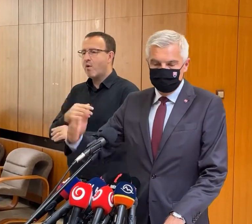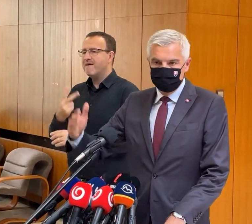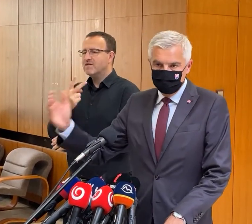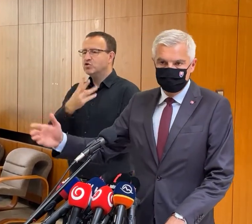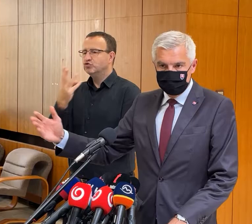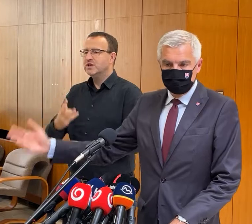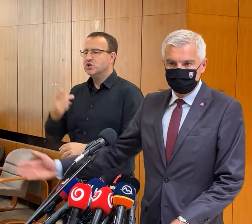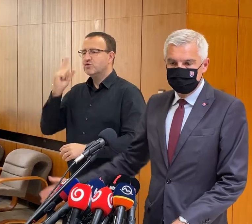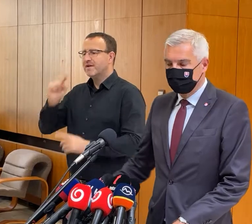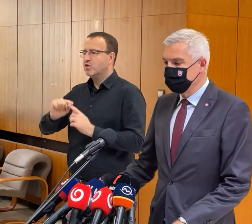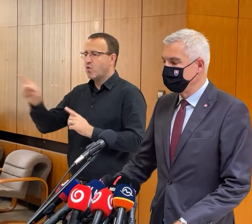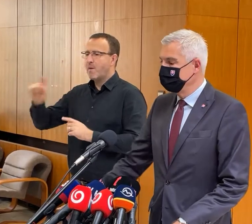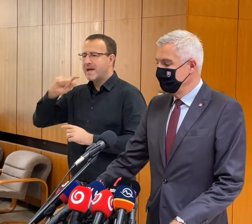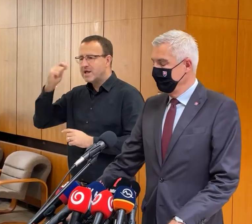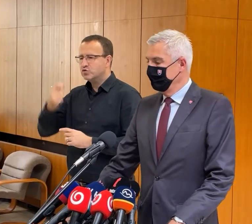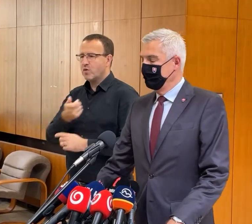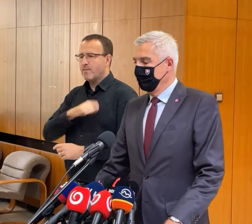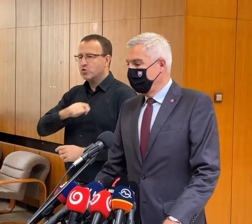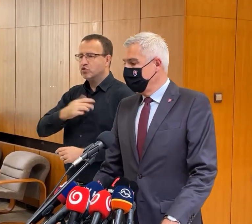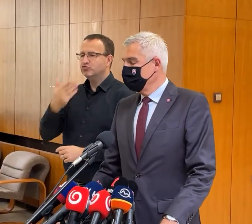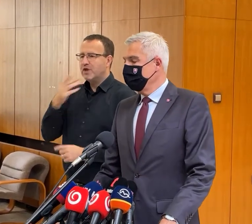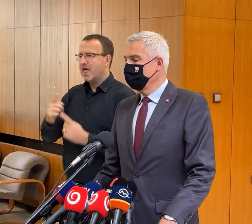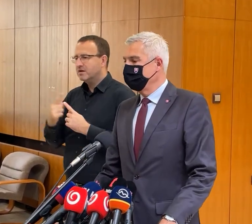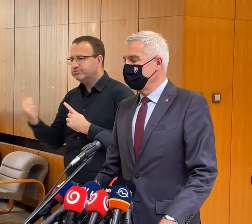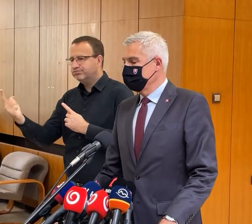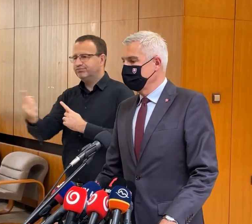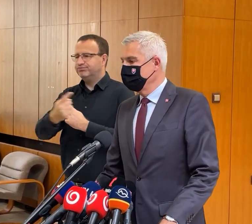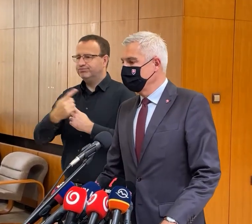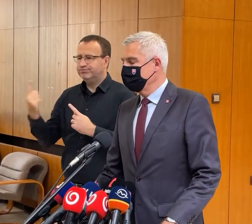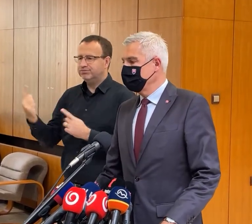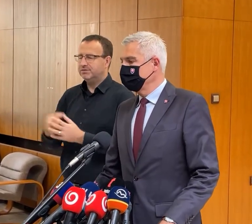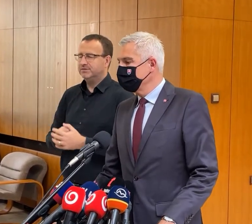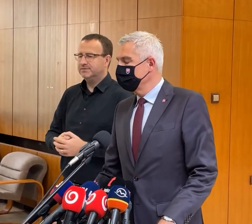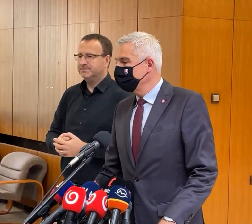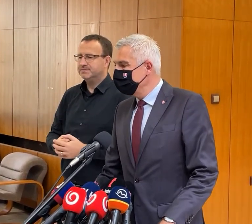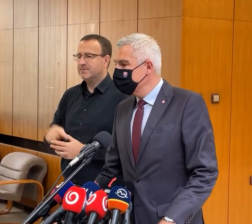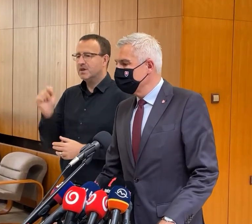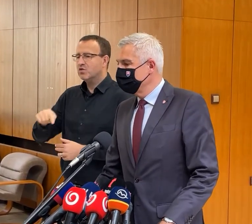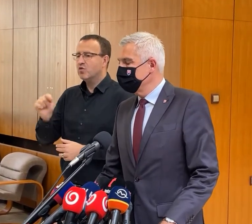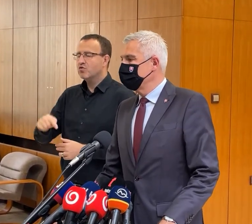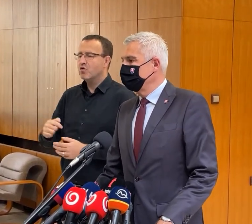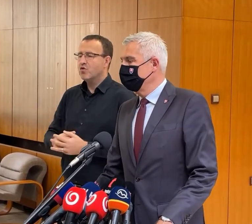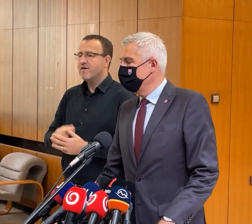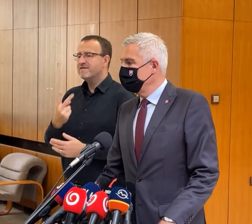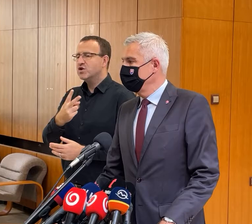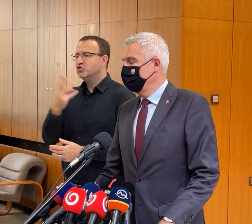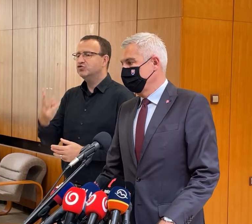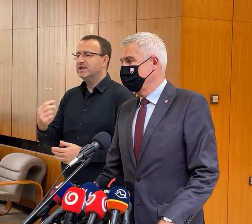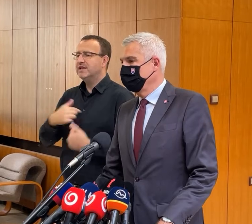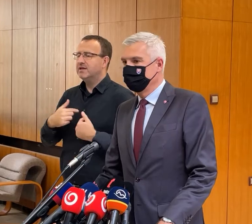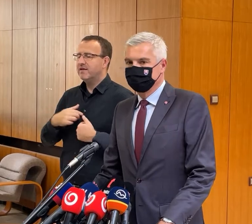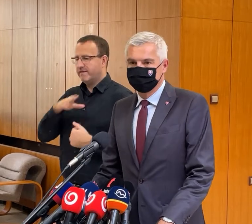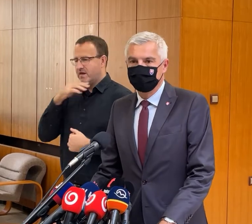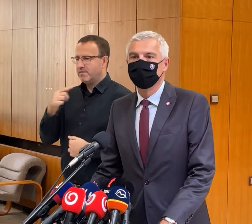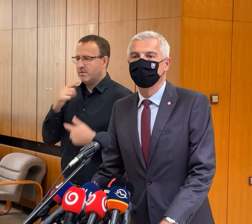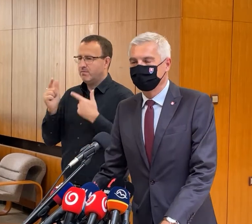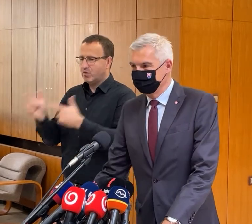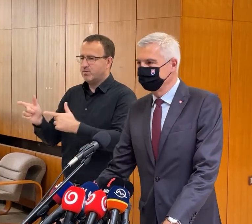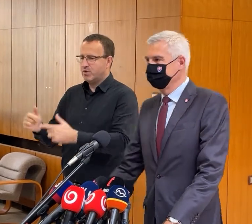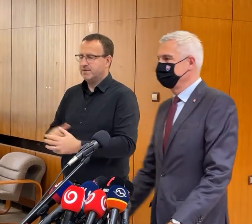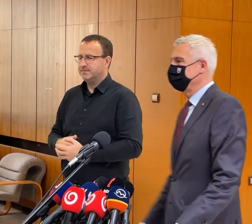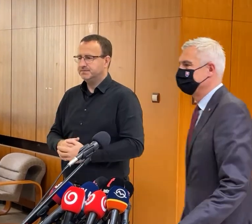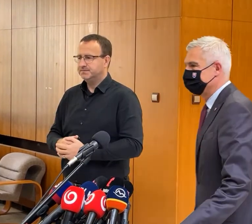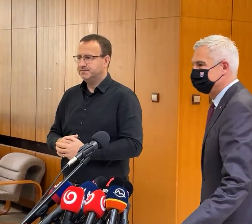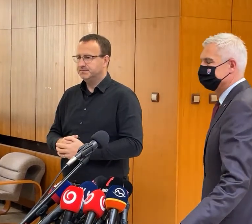štvorke Slováci do Maďarska, Polska, Čech, a aby mohli prichádzať k nám, takže ja túto dimenziu V4 veľmi podporujem. Ďakujem